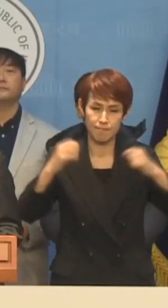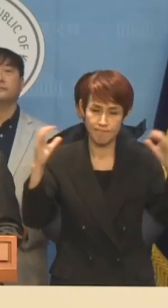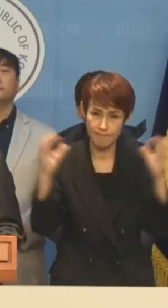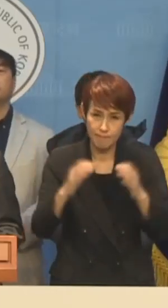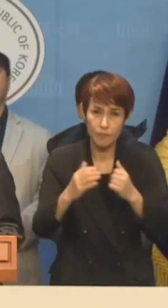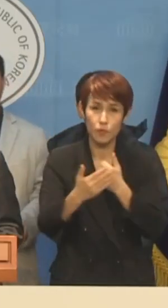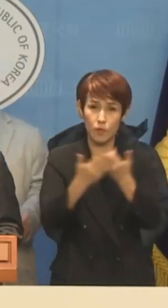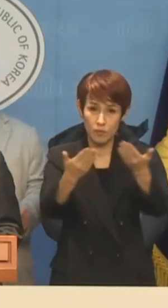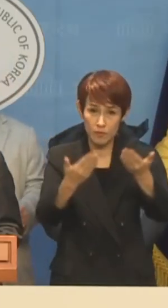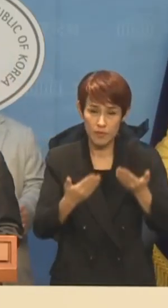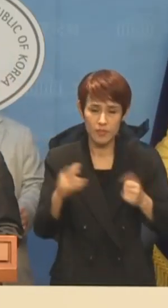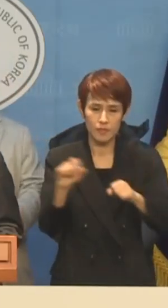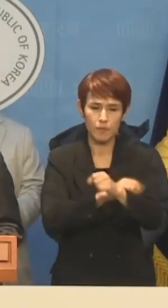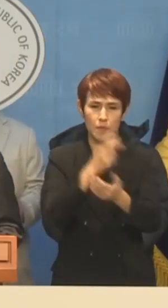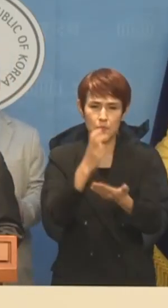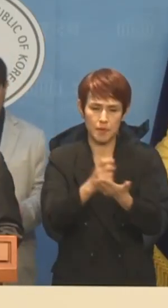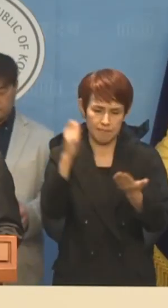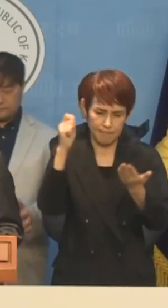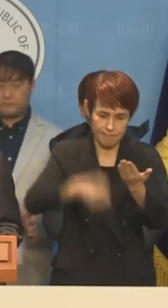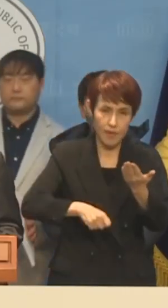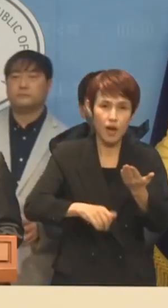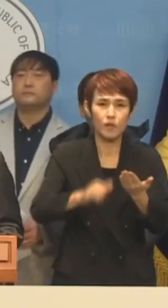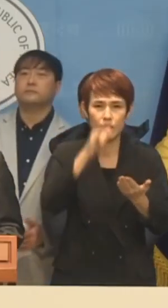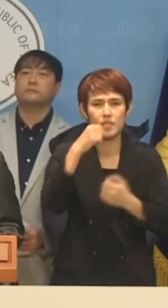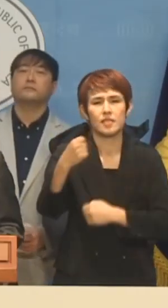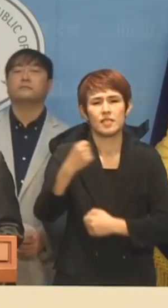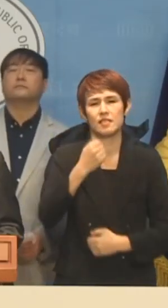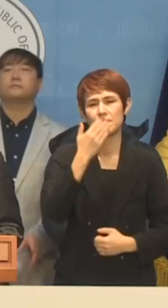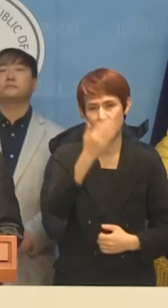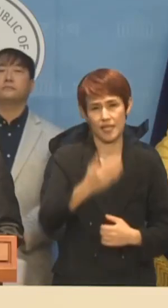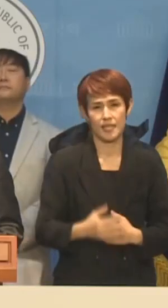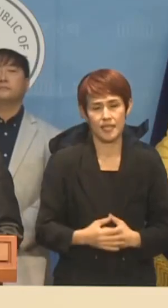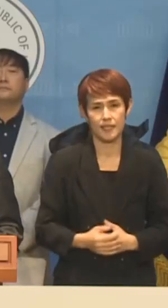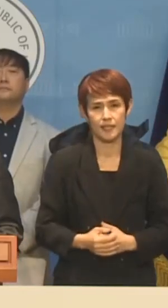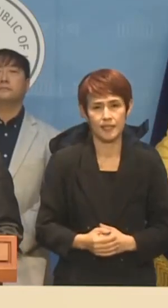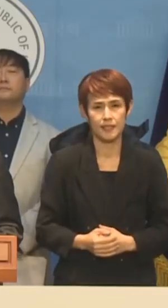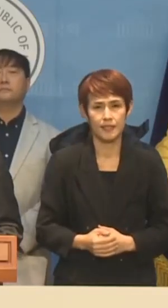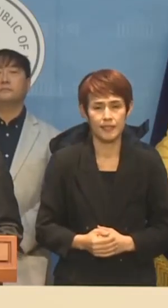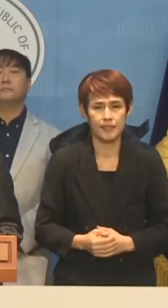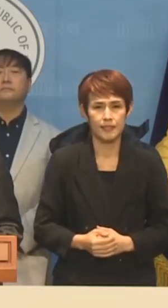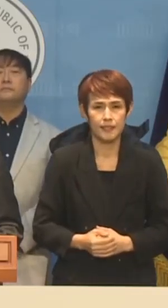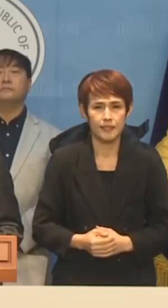이 특별법을 통과시키는 원동력이 될 것입니다.